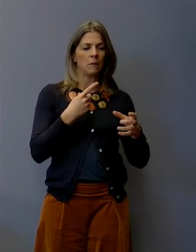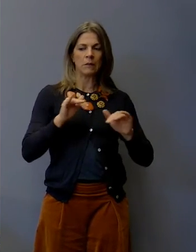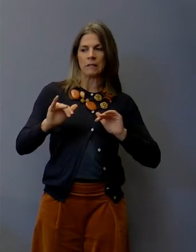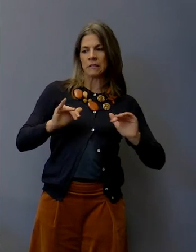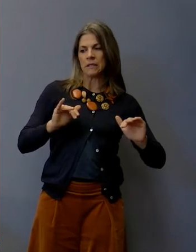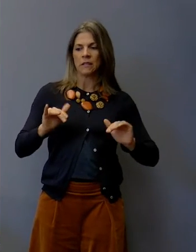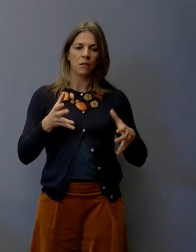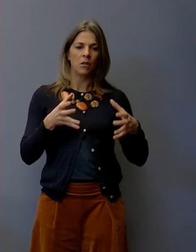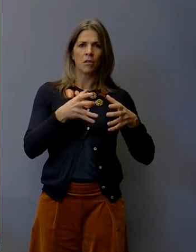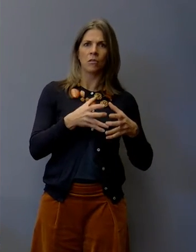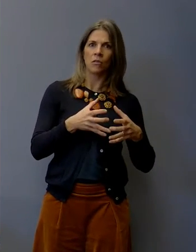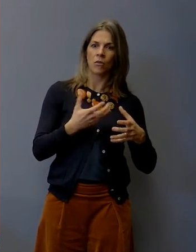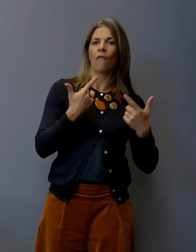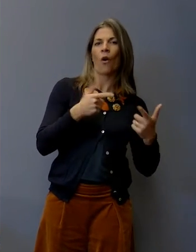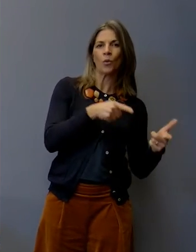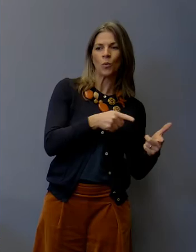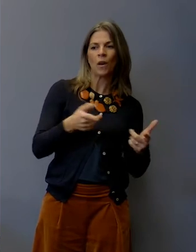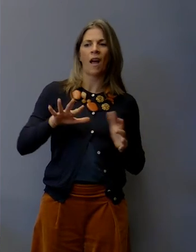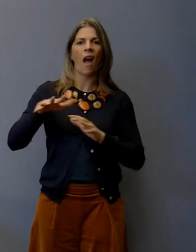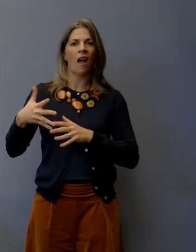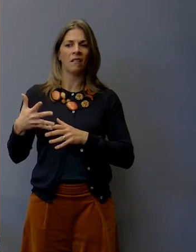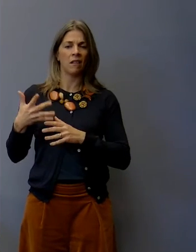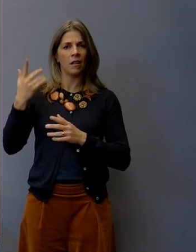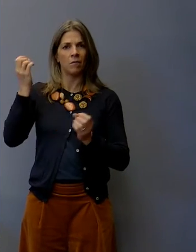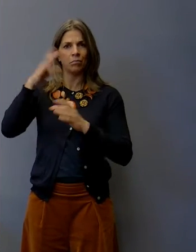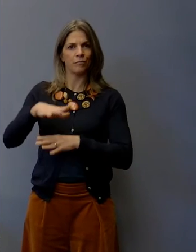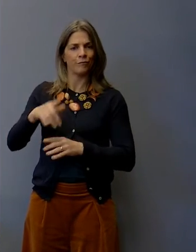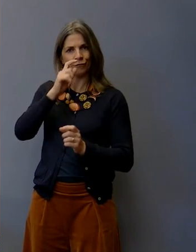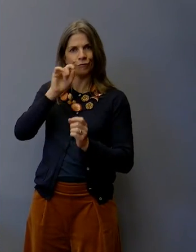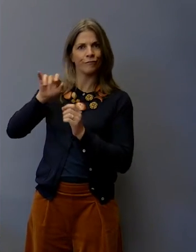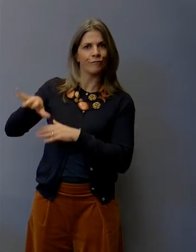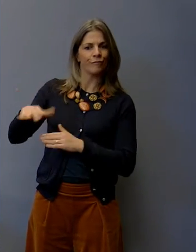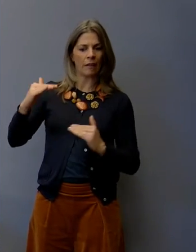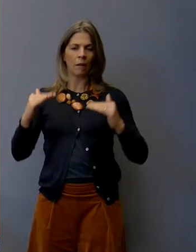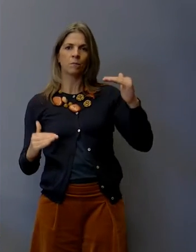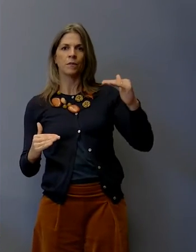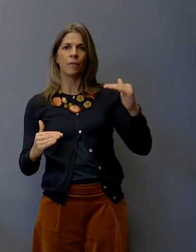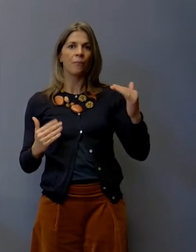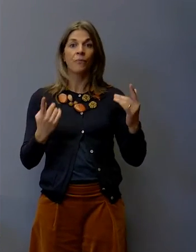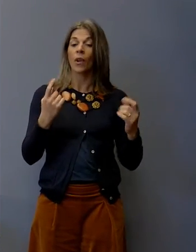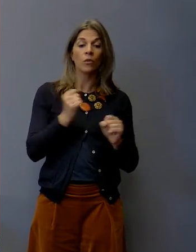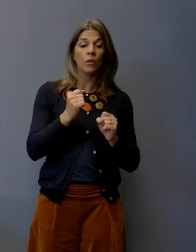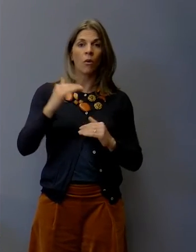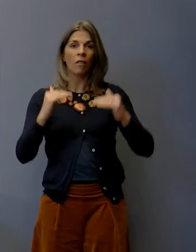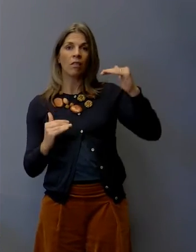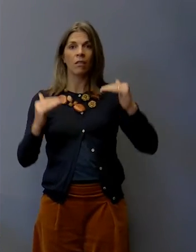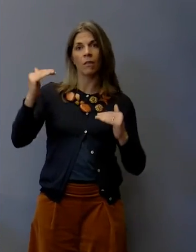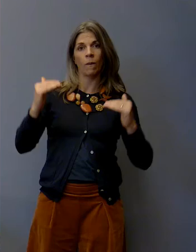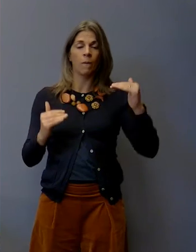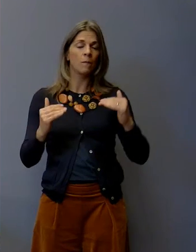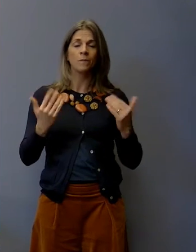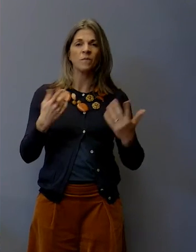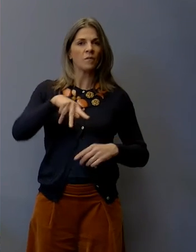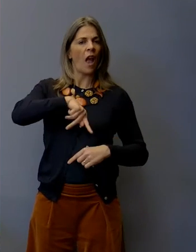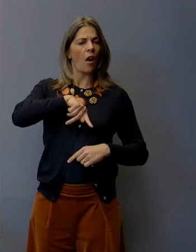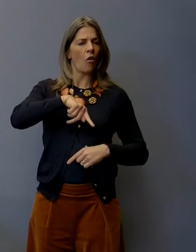dimenticati meditate su questi accadimenti non lasciamo spezzare le solidarietà per favorire gli egoismi rendiamoci